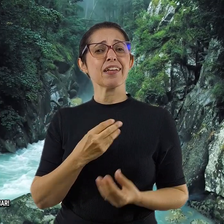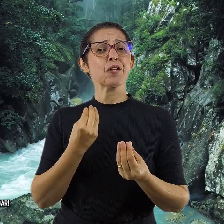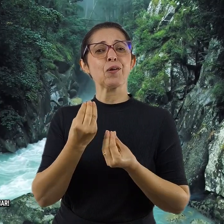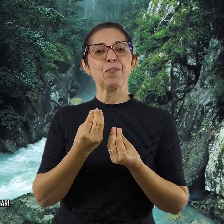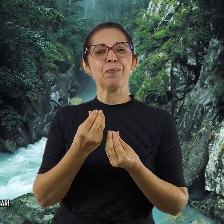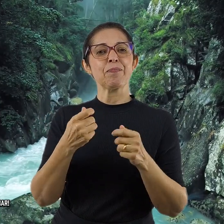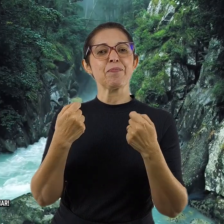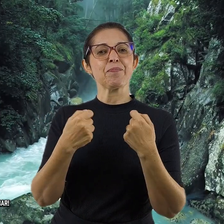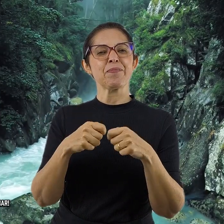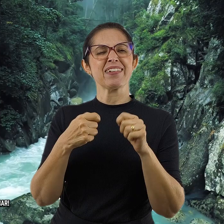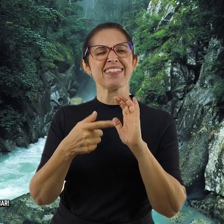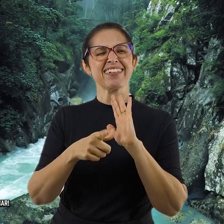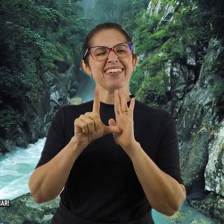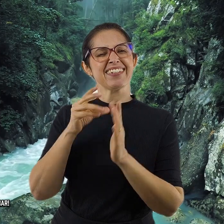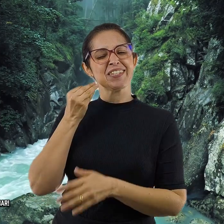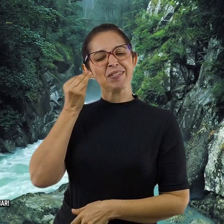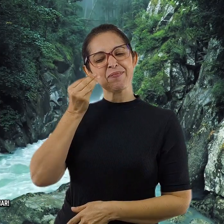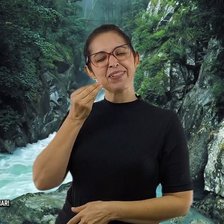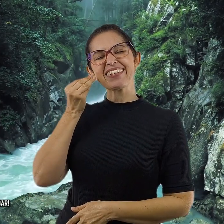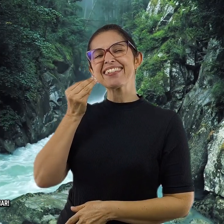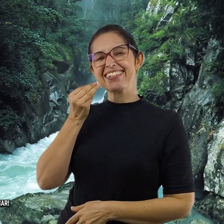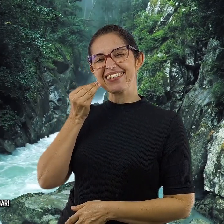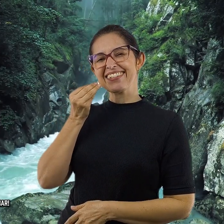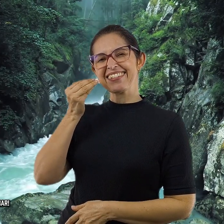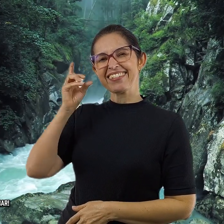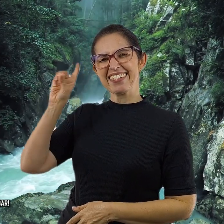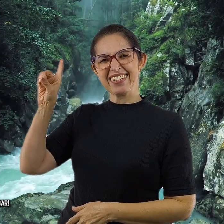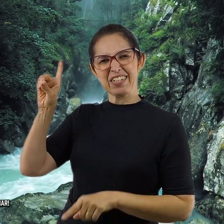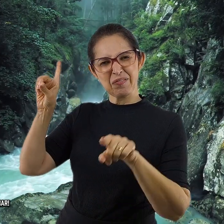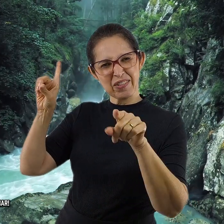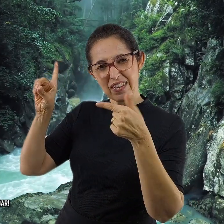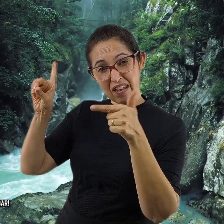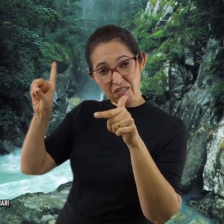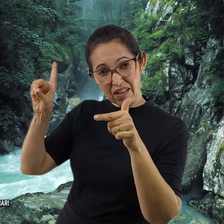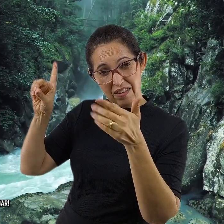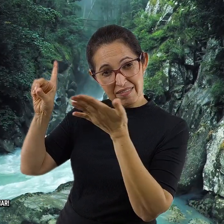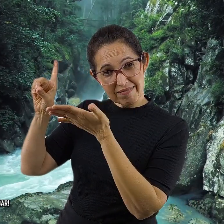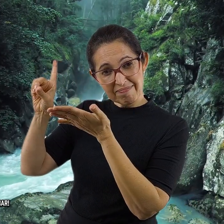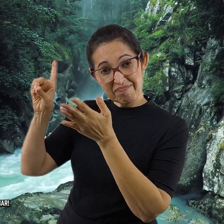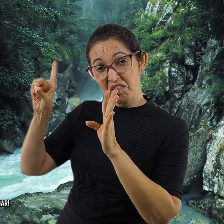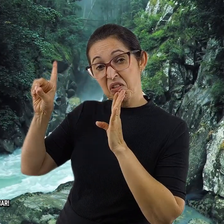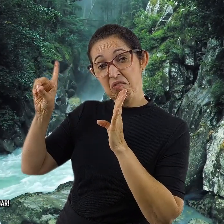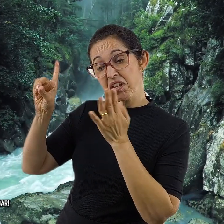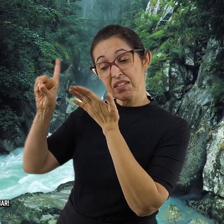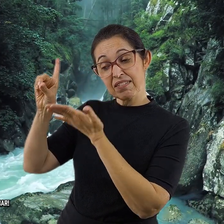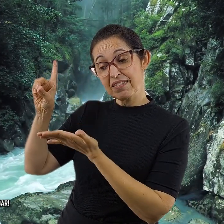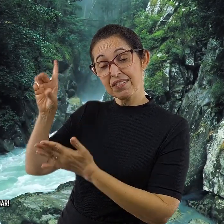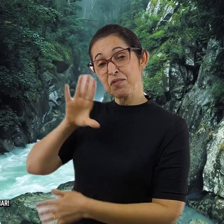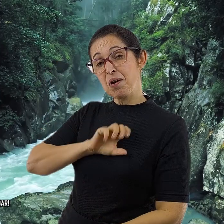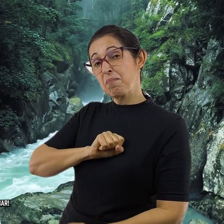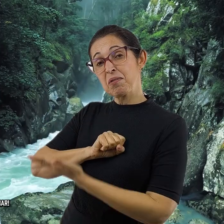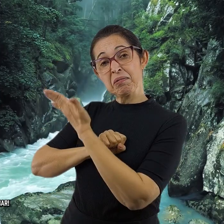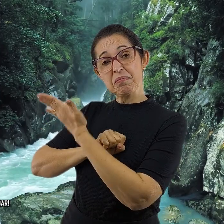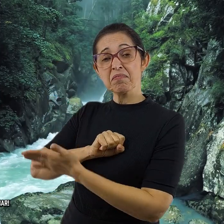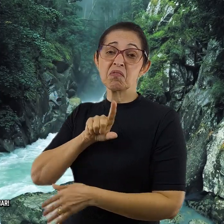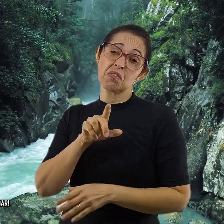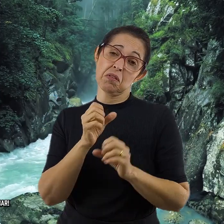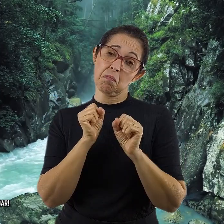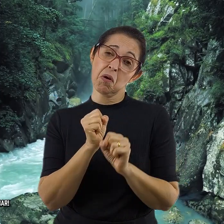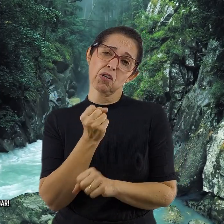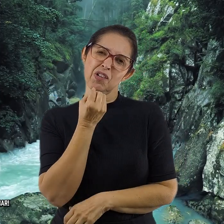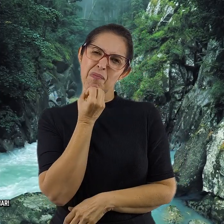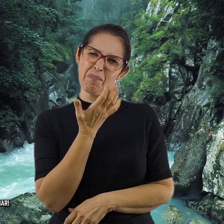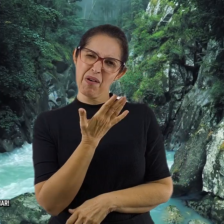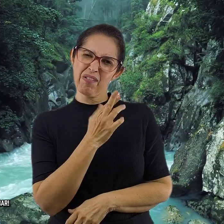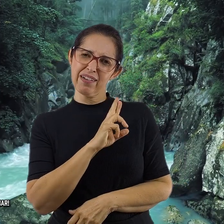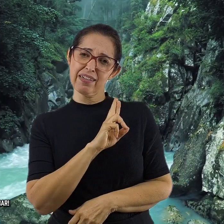com Deus. Se você não tem, você não conhece esse amor. Você não conhece. Você pode ser um bom